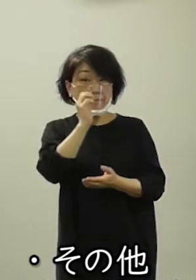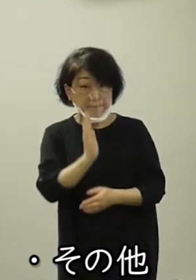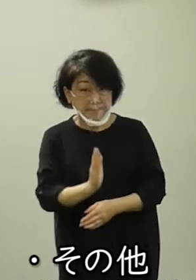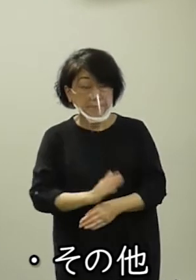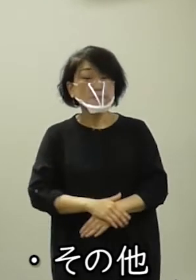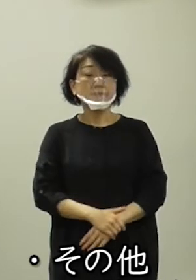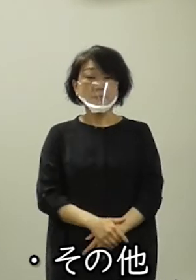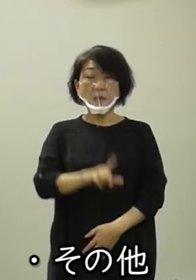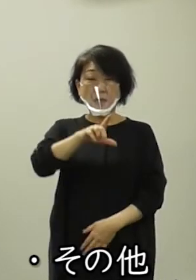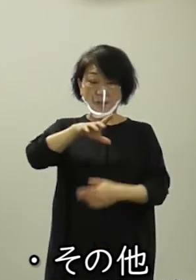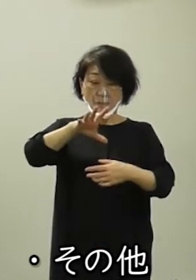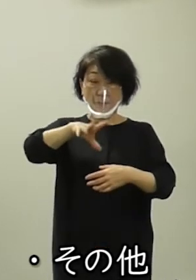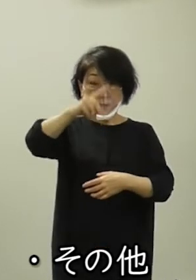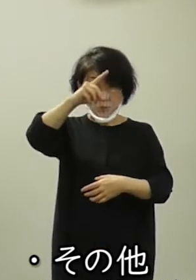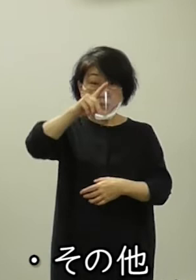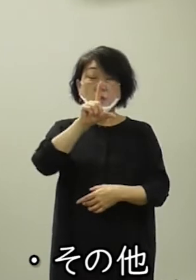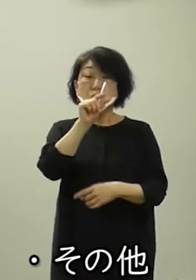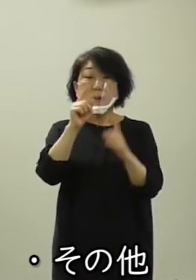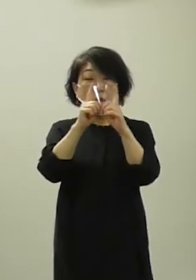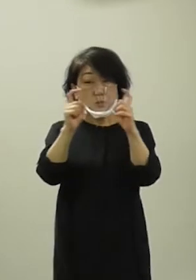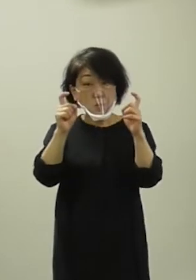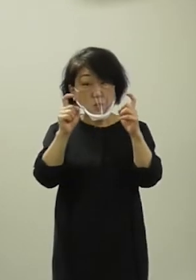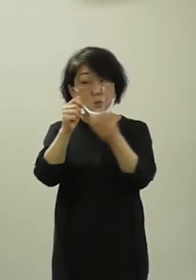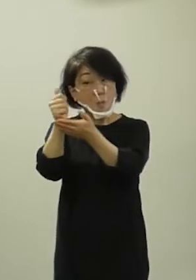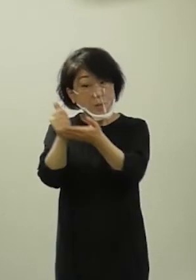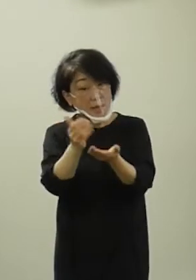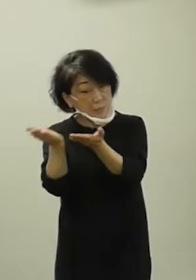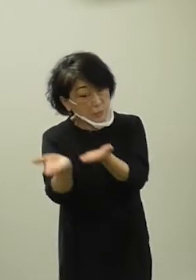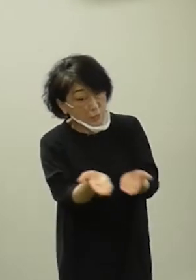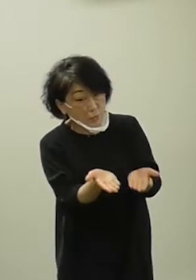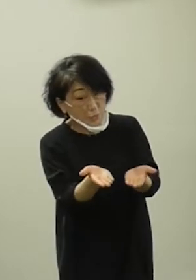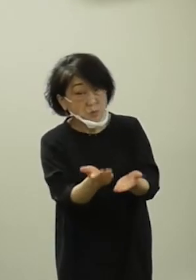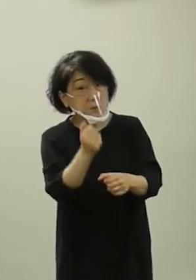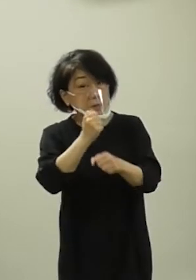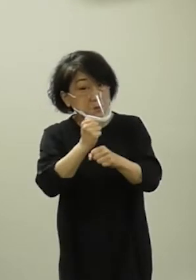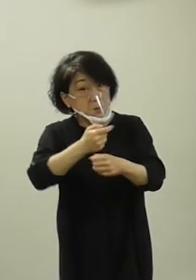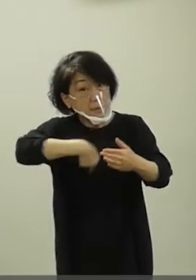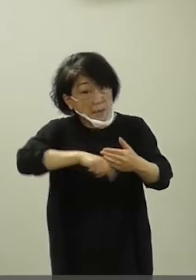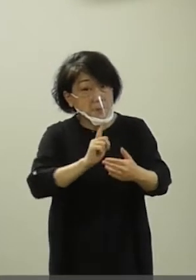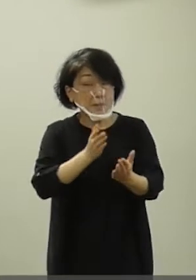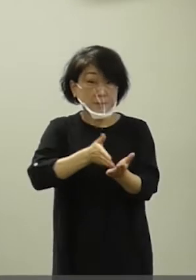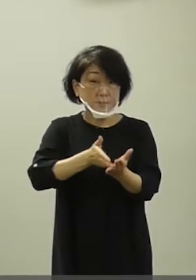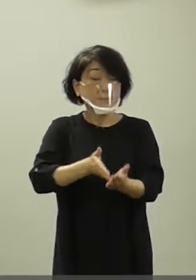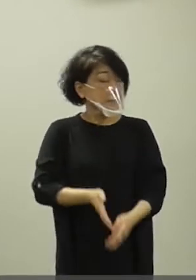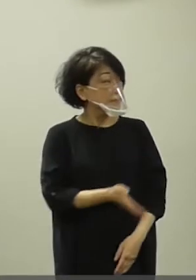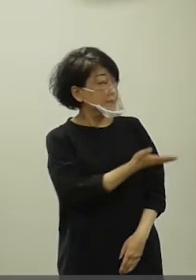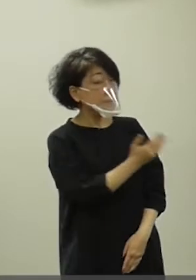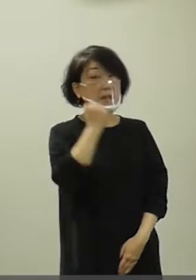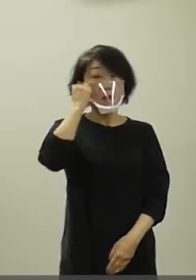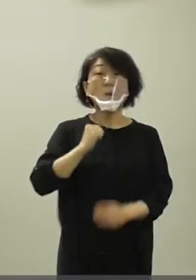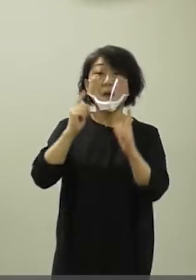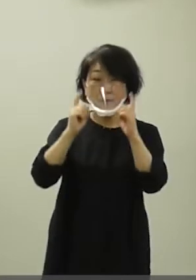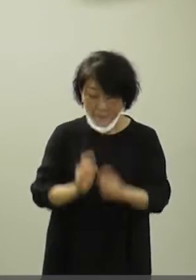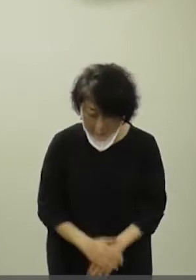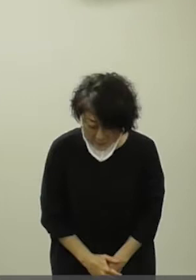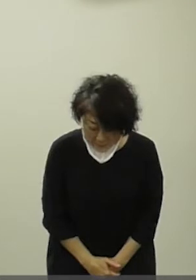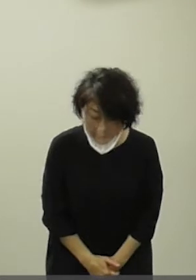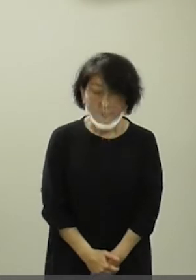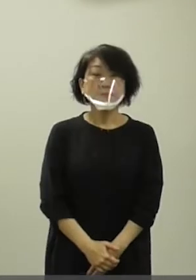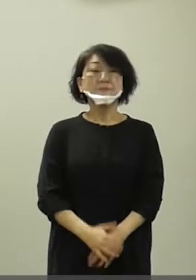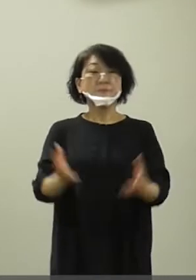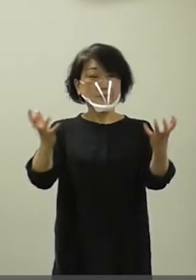ていますそれが情報 you doヒットして勝利はいみなさんありがとうございます